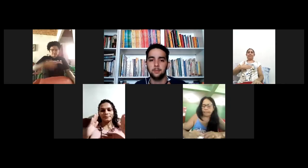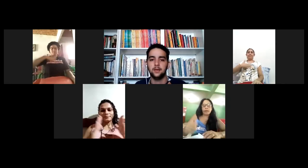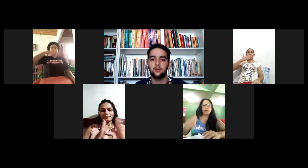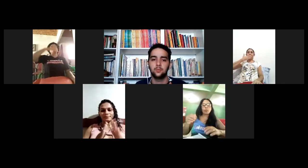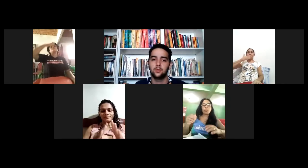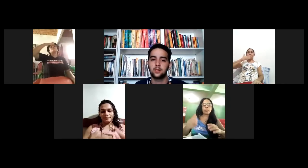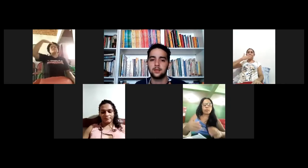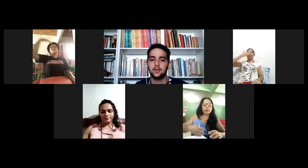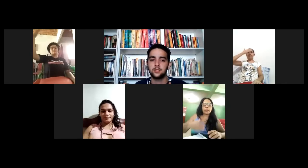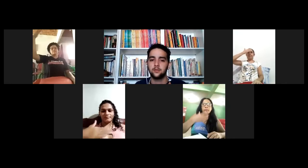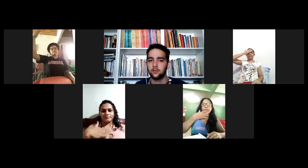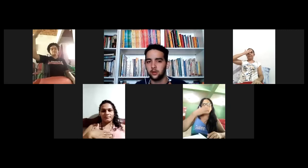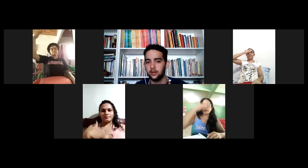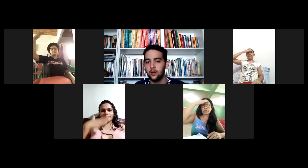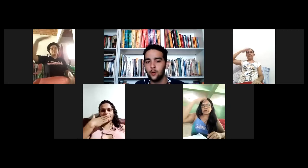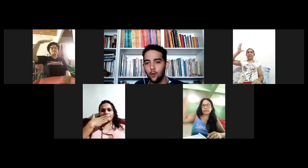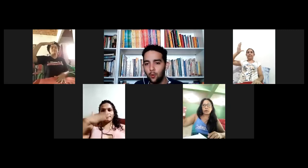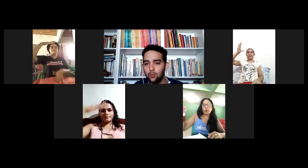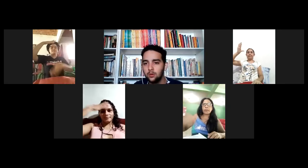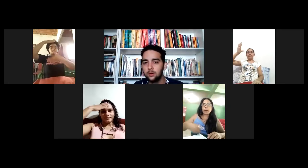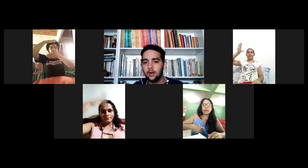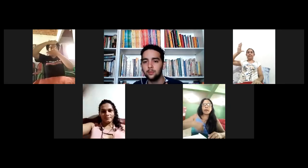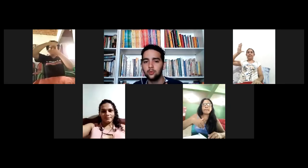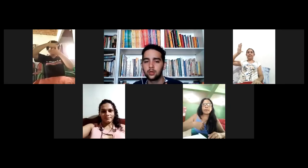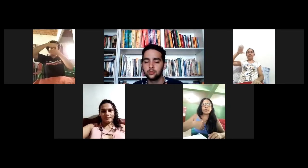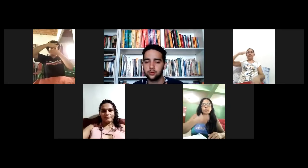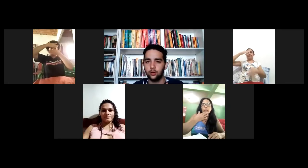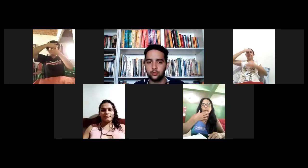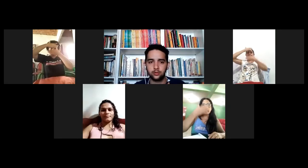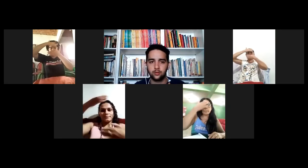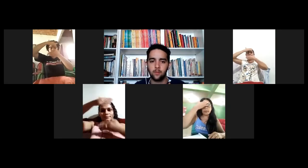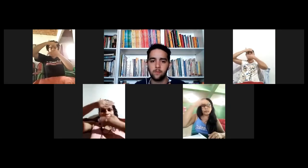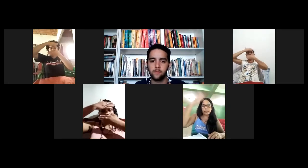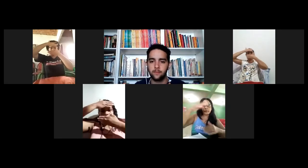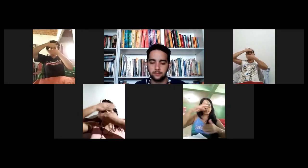barriga, peito, boca, testa fora, ou a burca nos olhos,